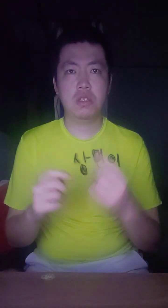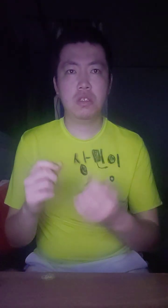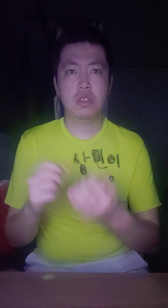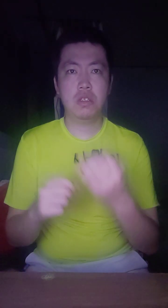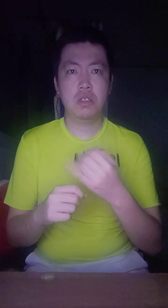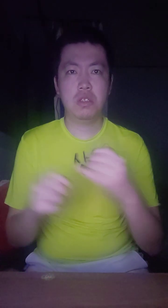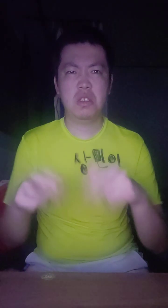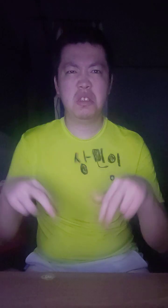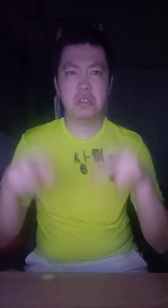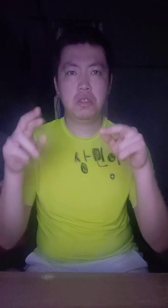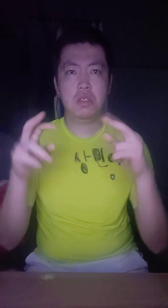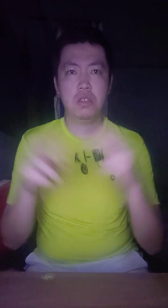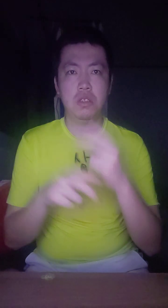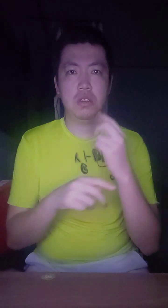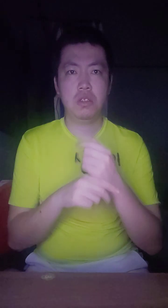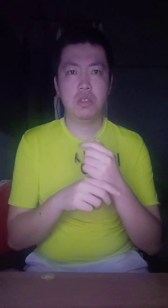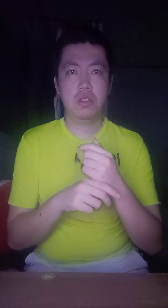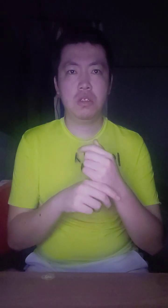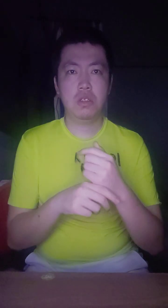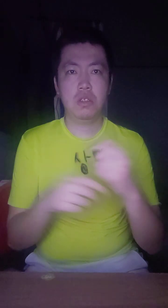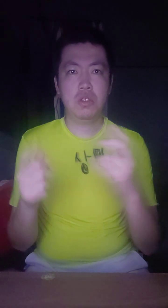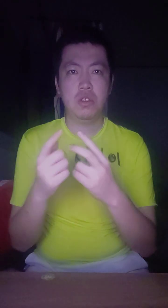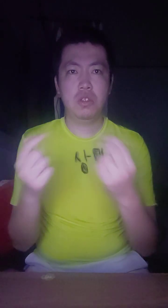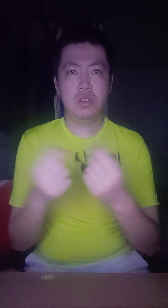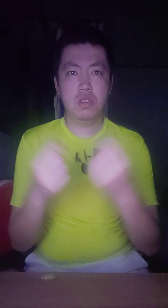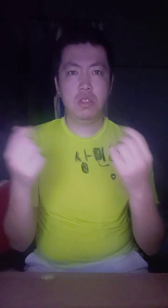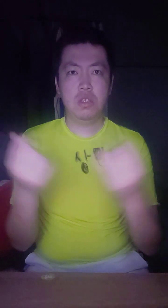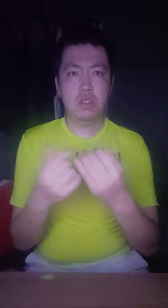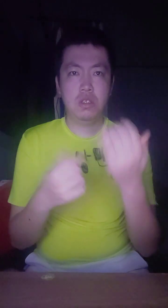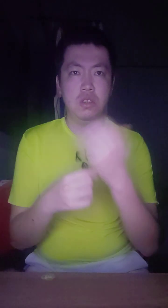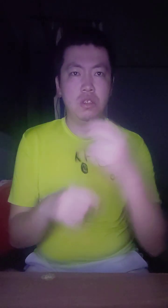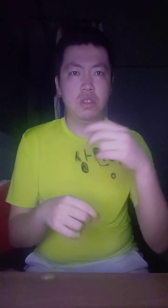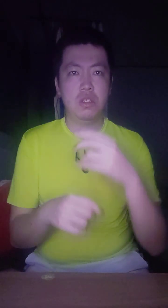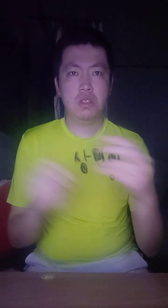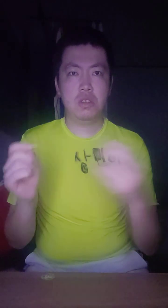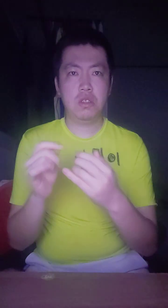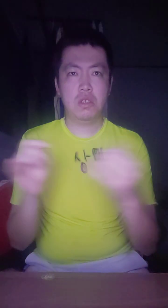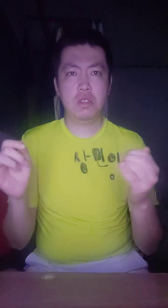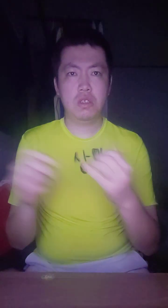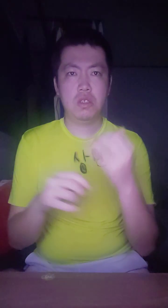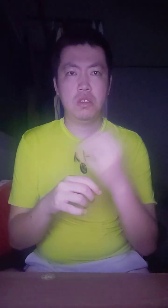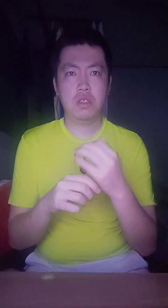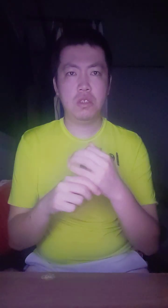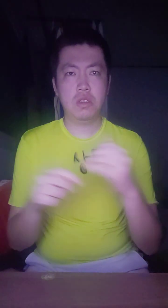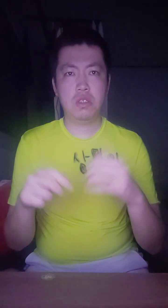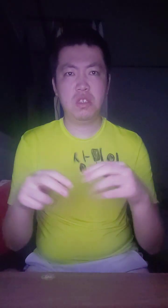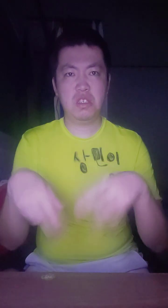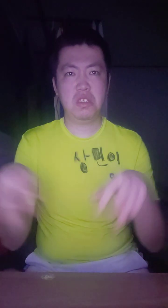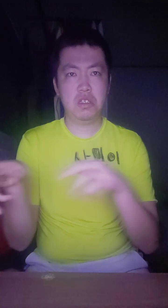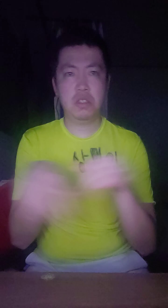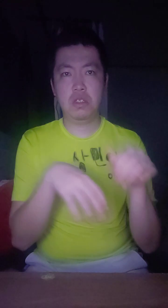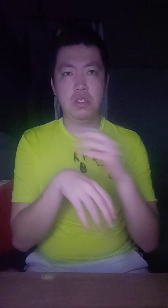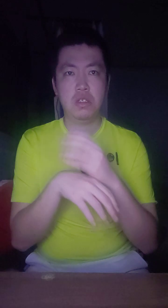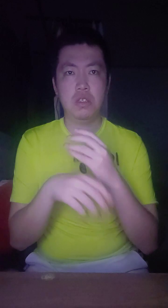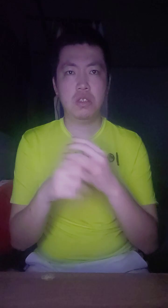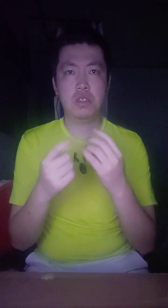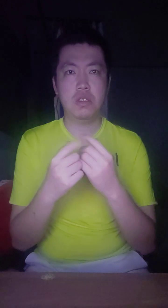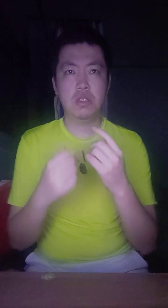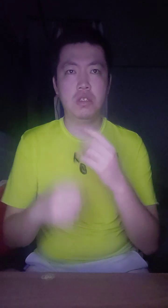곳에서 정전이 발생했고 최대 전력 수요도 연일 역대 최고치를 갈아치우고 있습니다. 99%